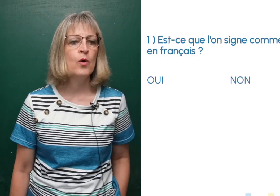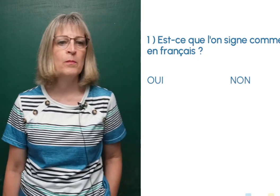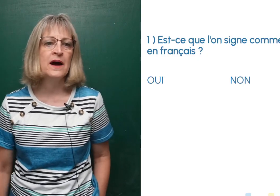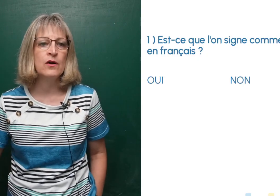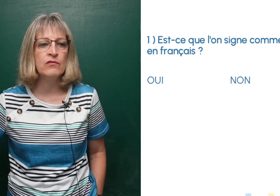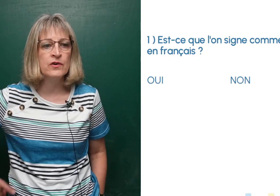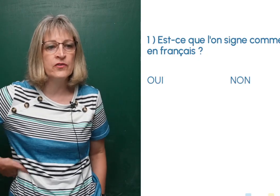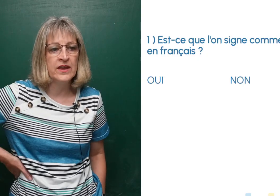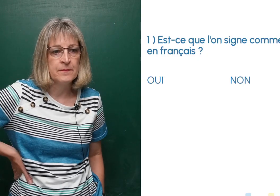parle en français?